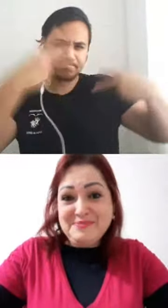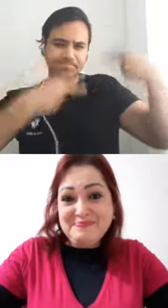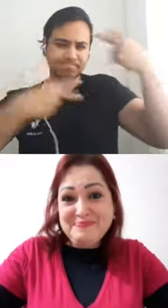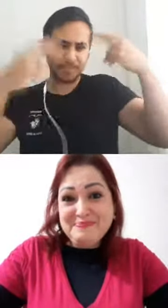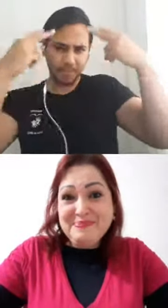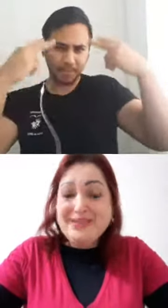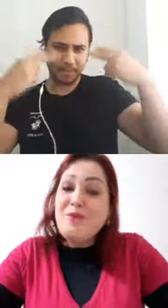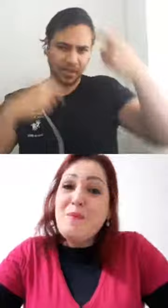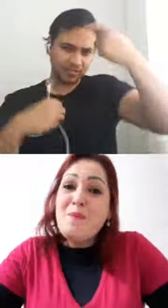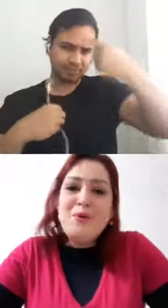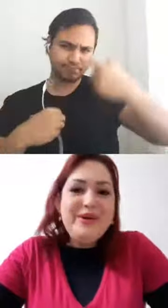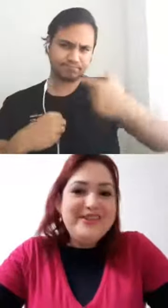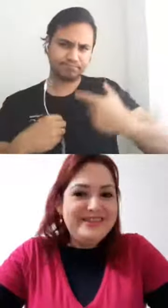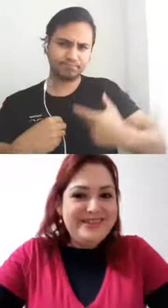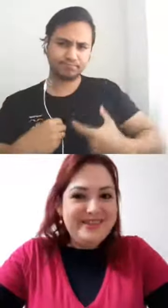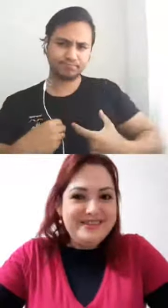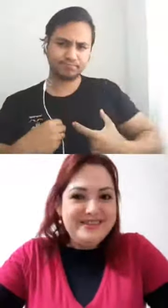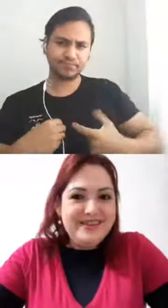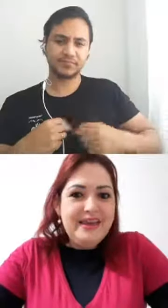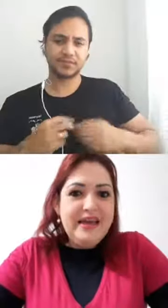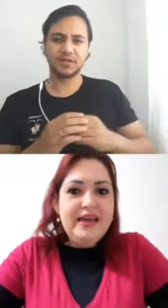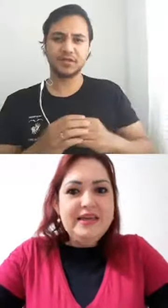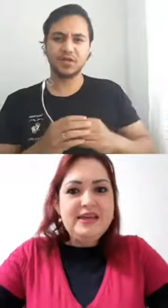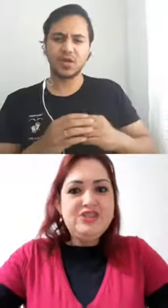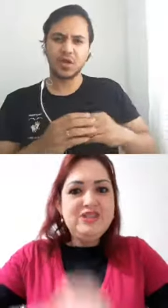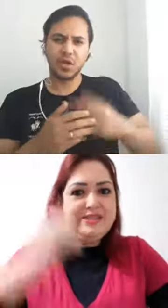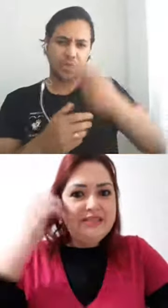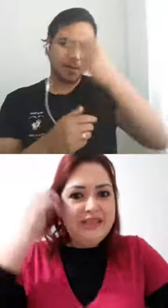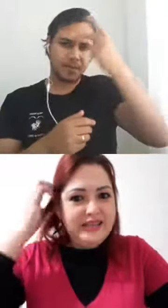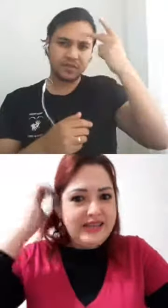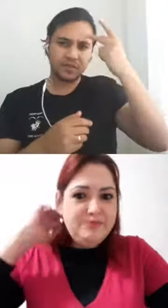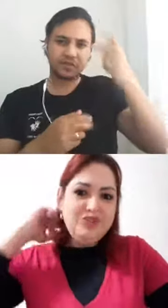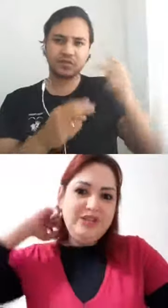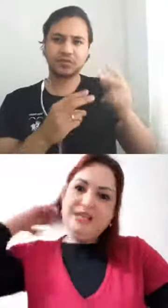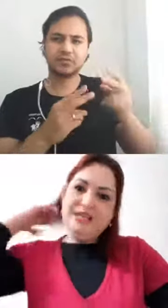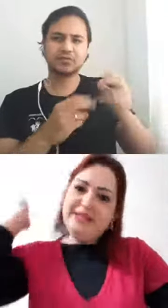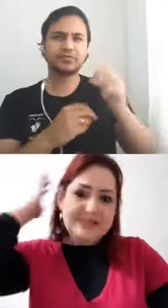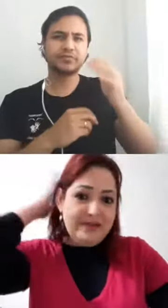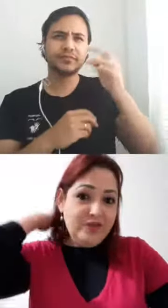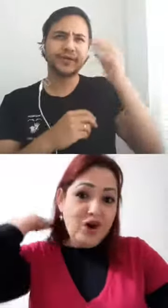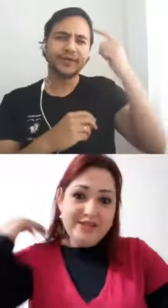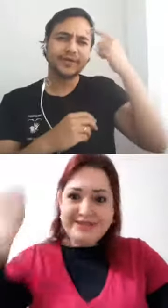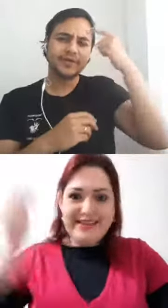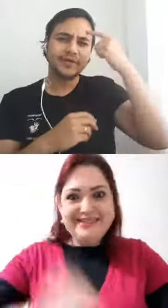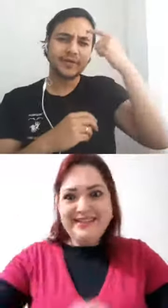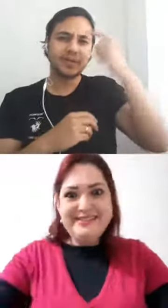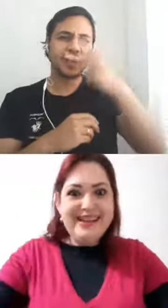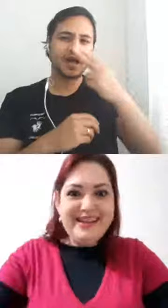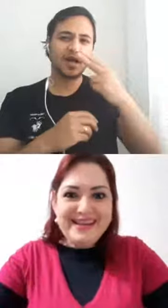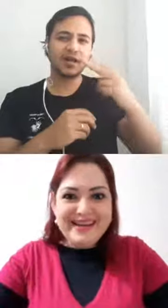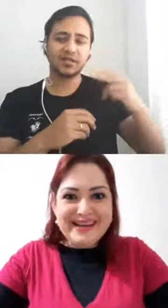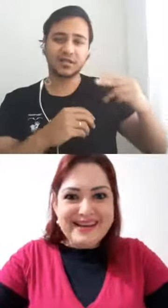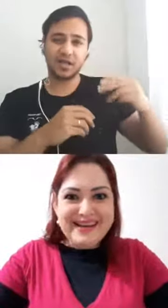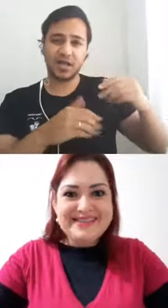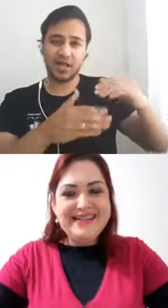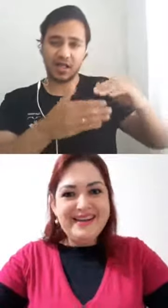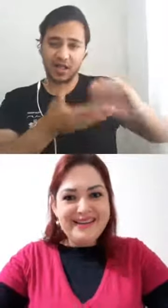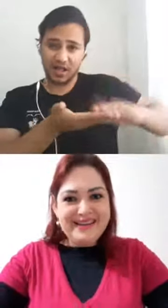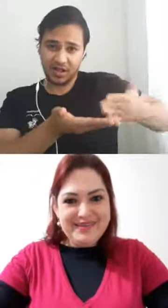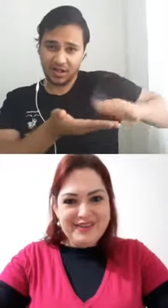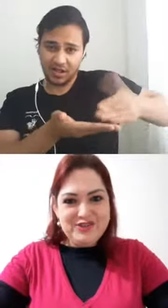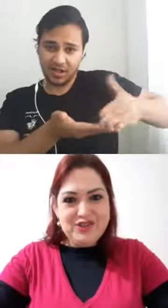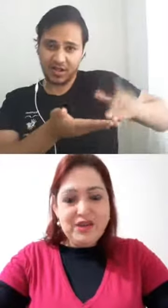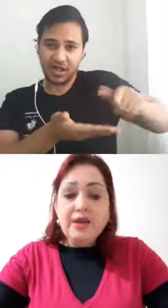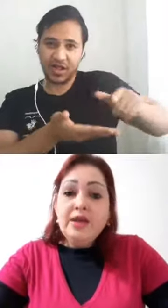né? Então, muita gente, ela acha que ser intérprete de Libras, nossa, é ser estrelinha, é estar lá